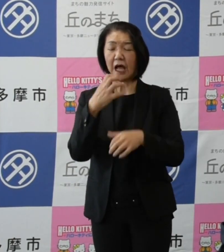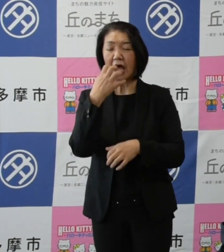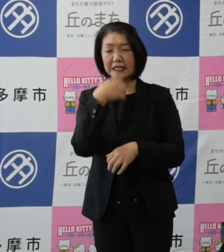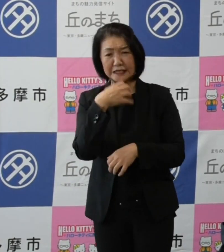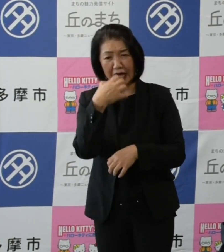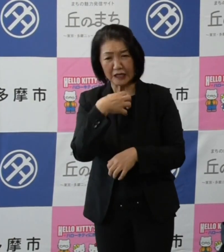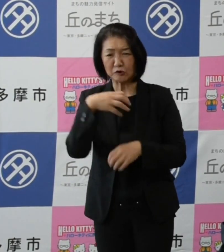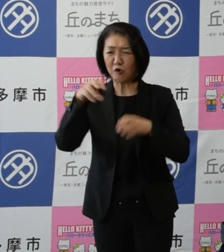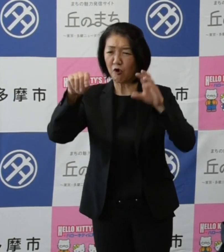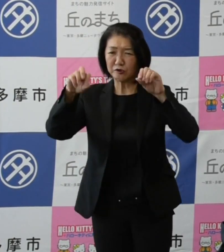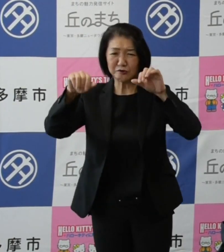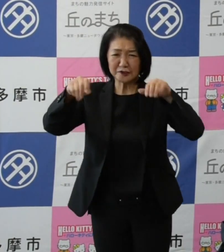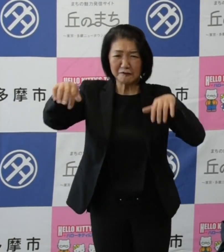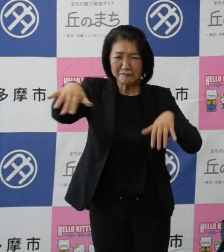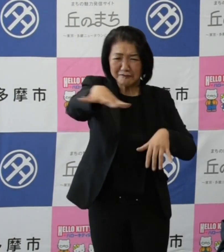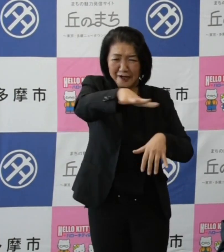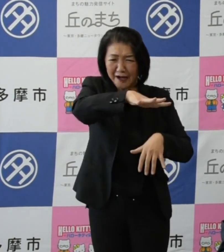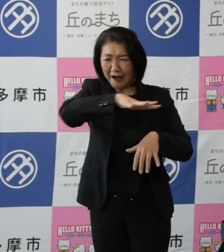した。